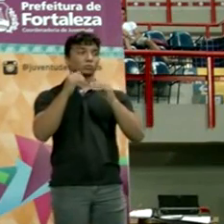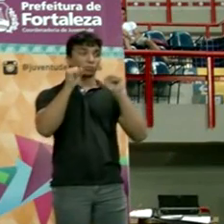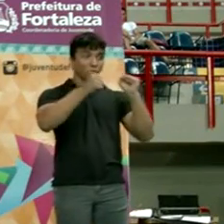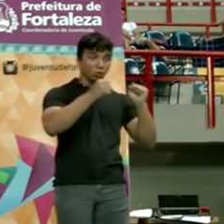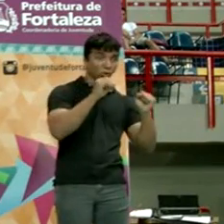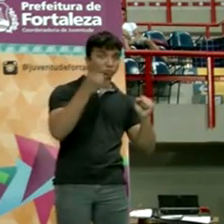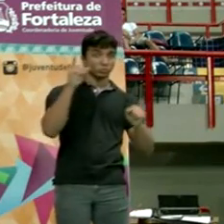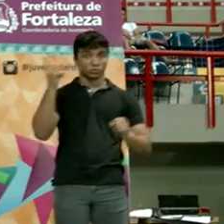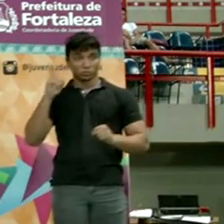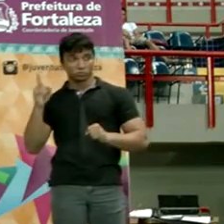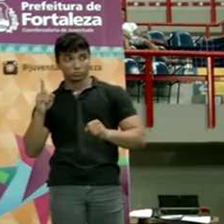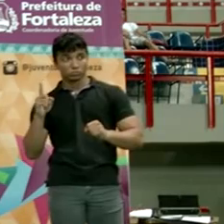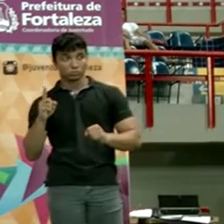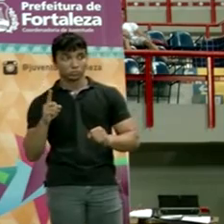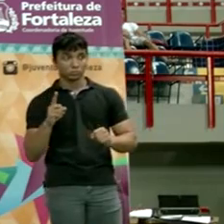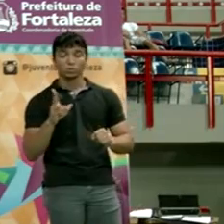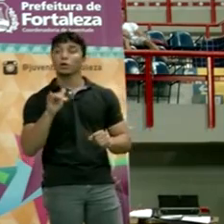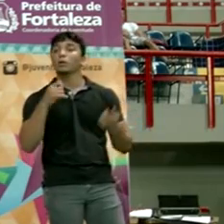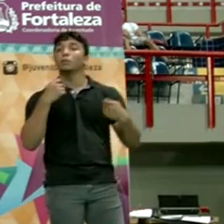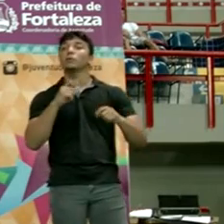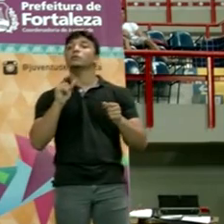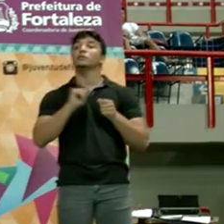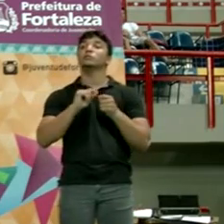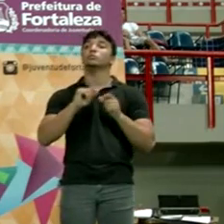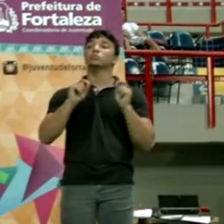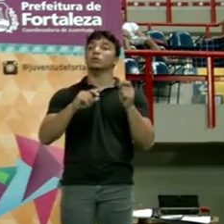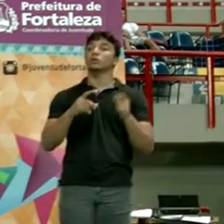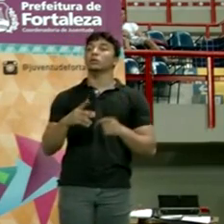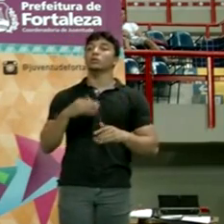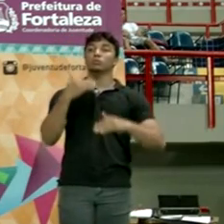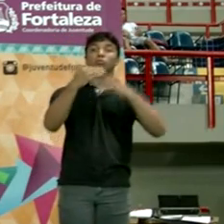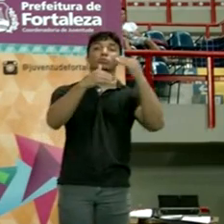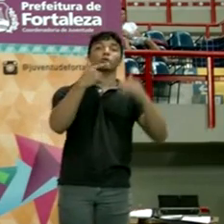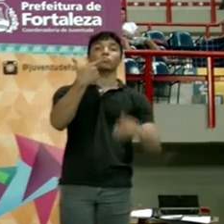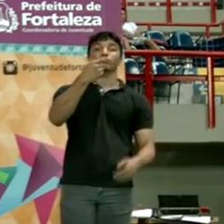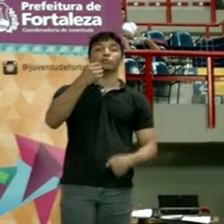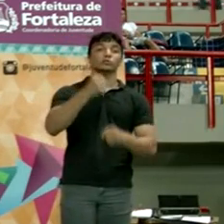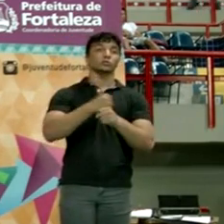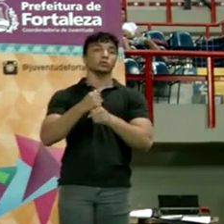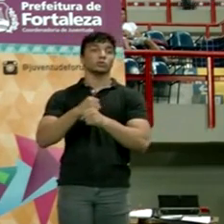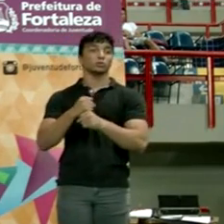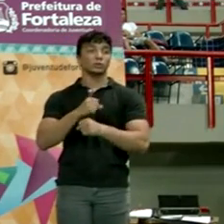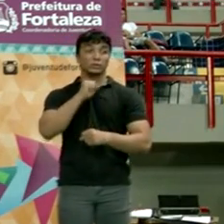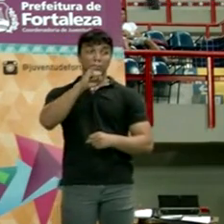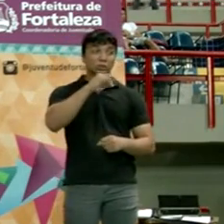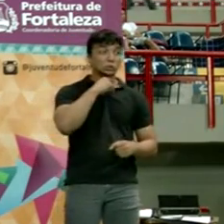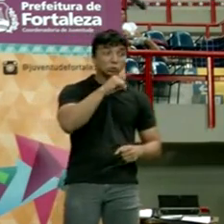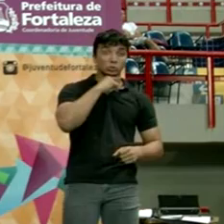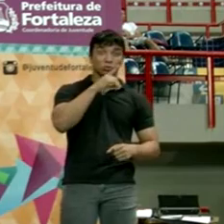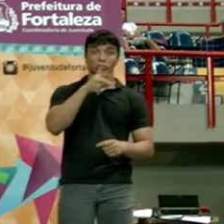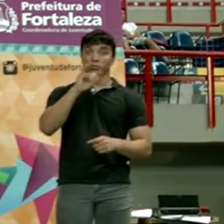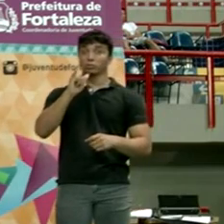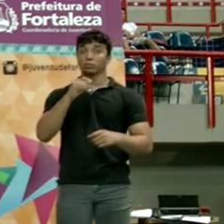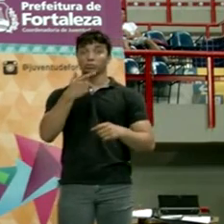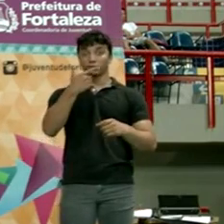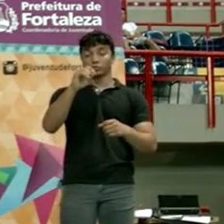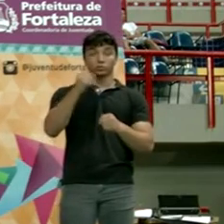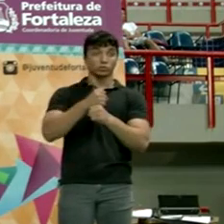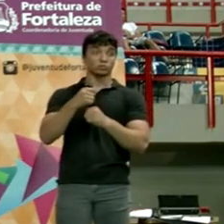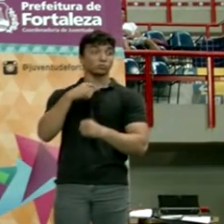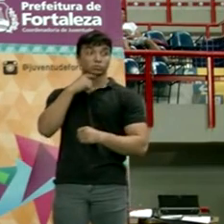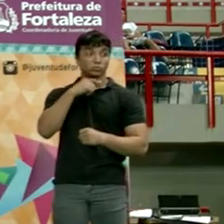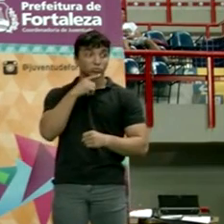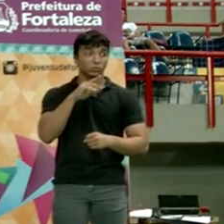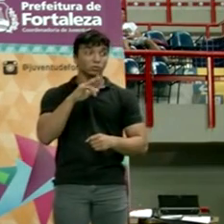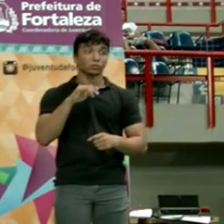não? Poderá. E vai ter que fazer isso nos próximos 20 anos. Se não conseguir fazer isso nos próximos